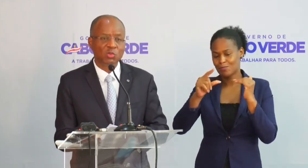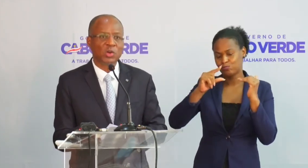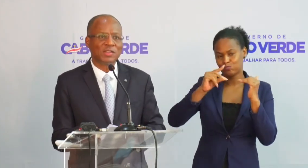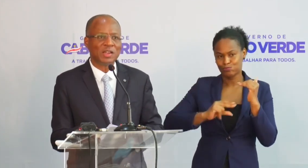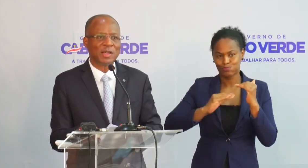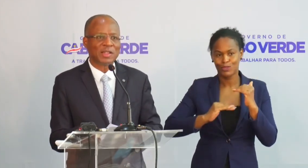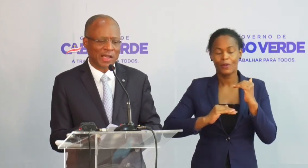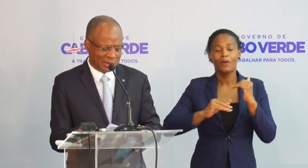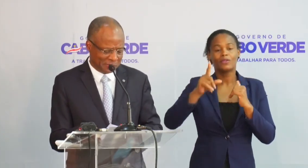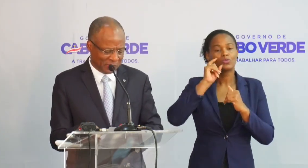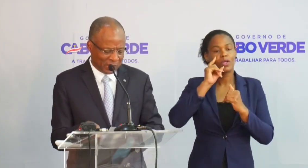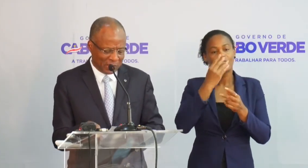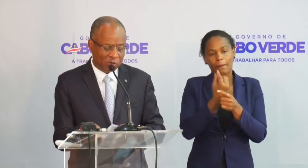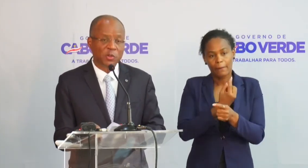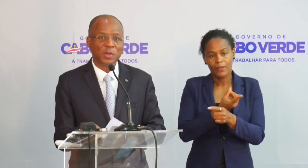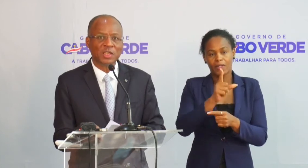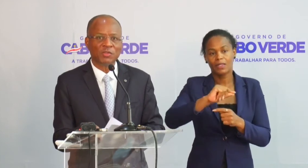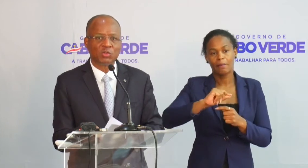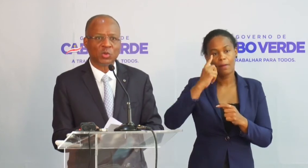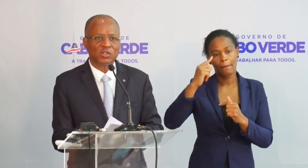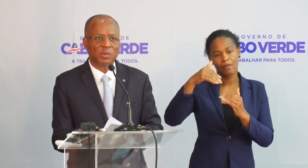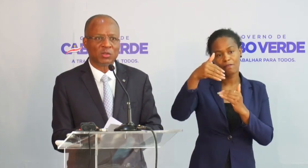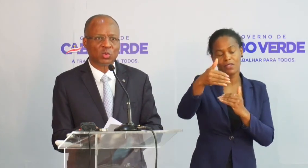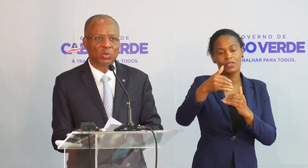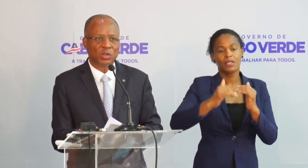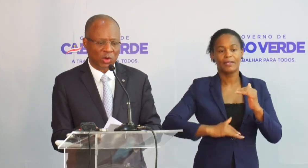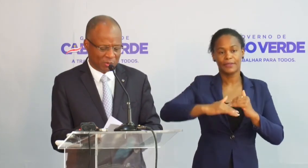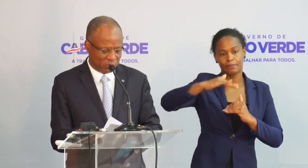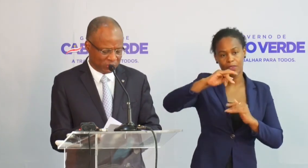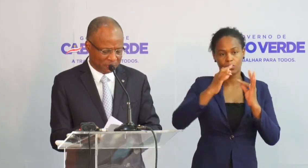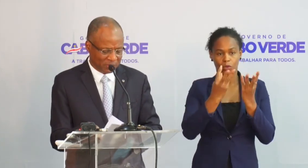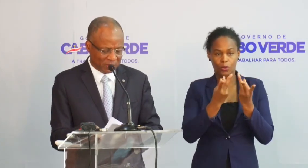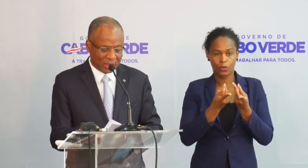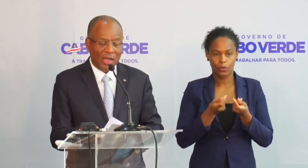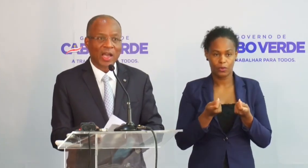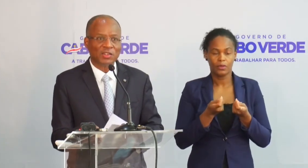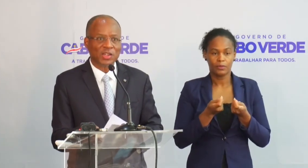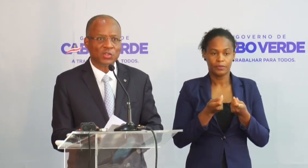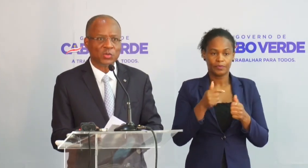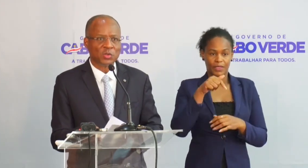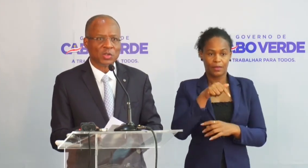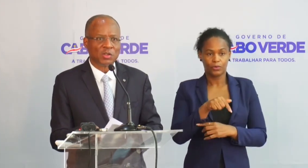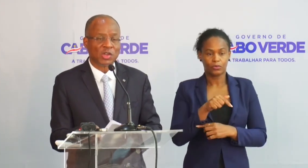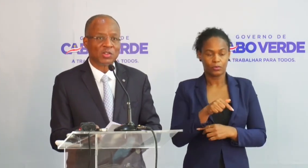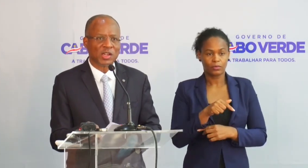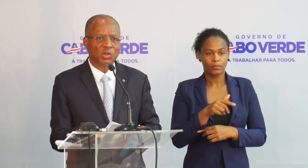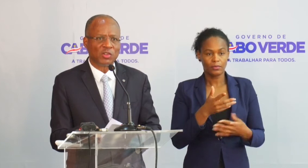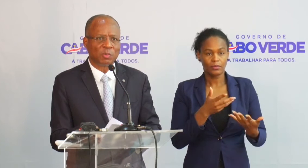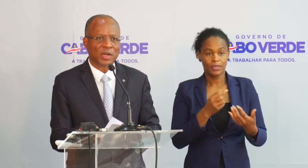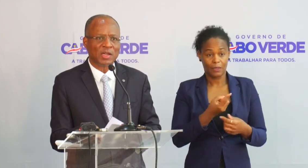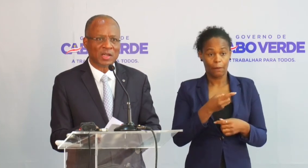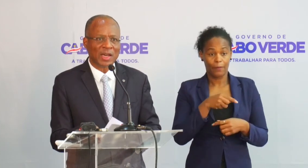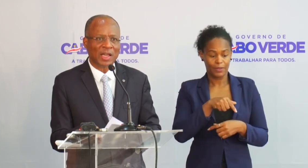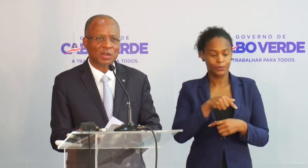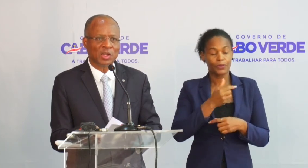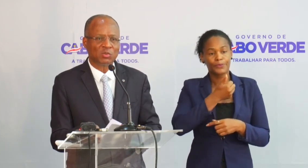na segurança alimentar e nas perspectivas do crescimento económico. Estas são as razões